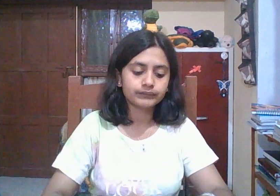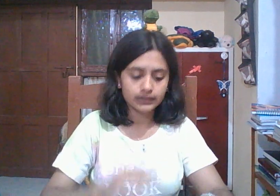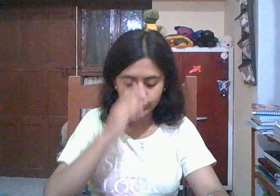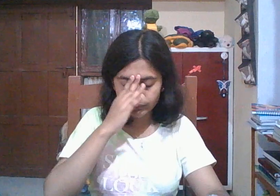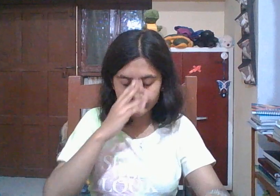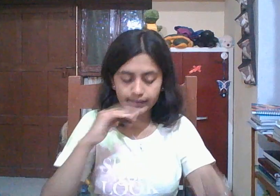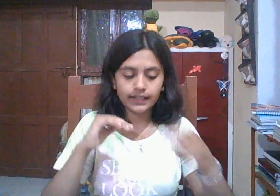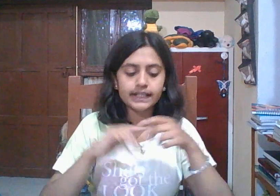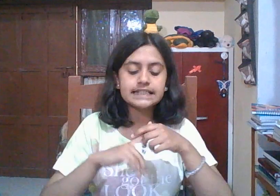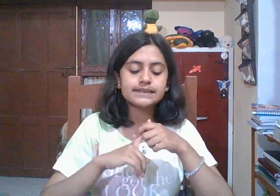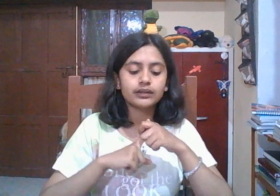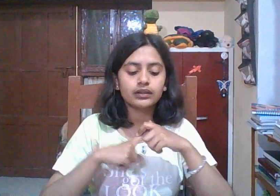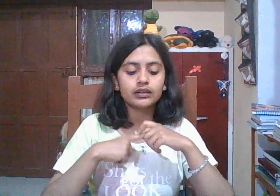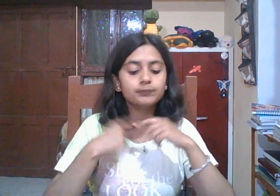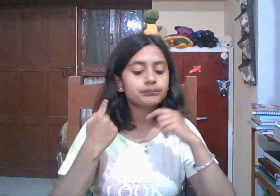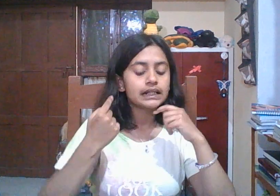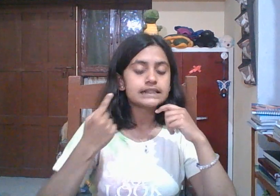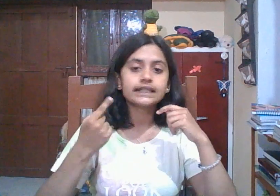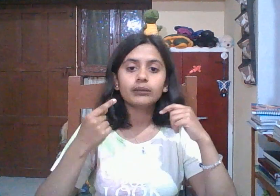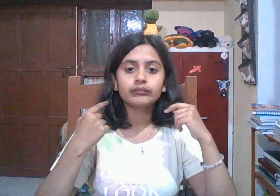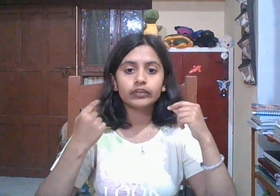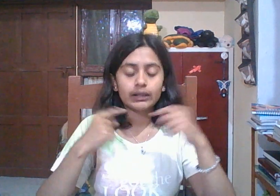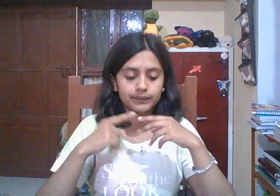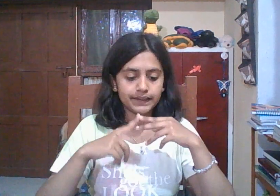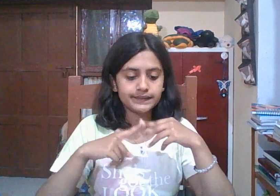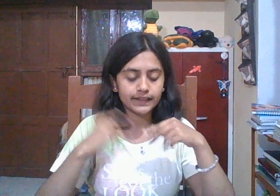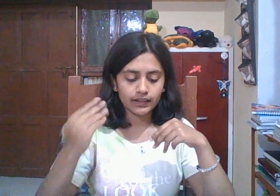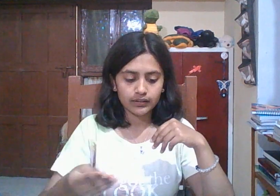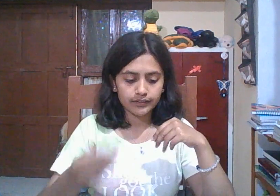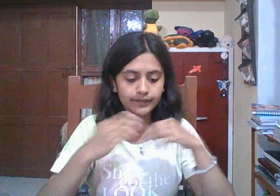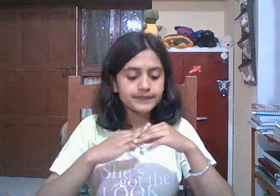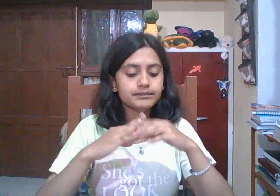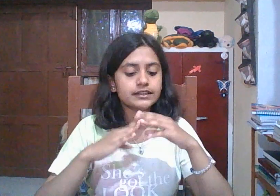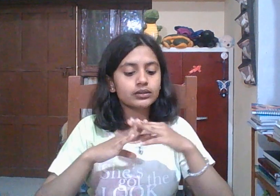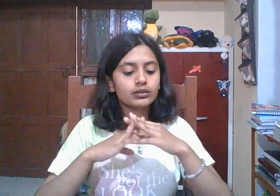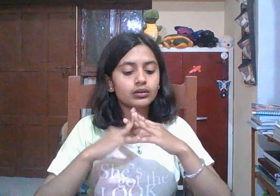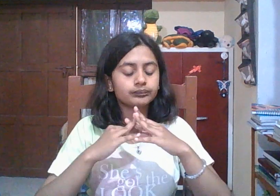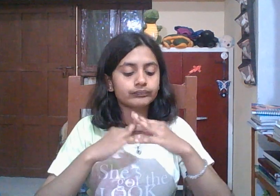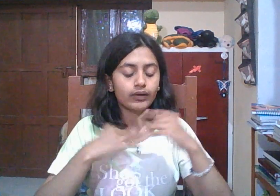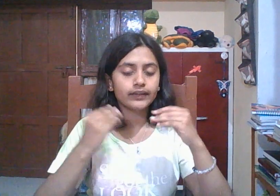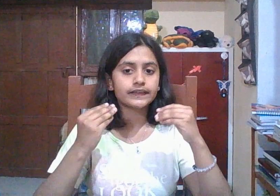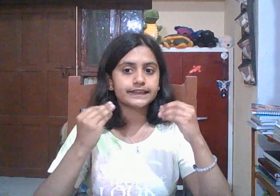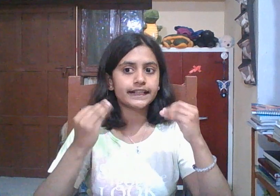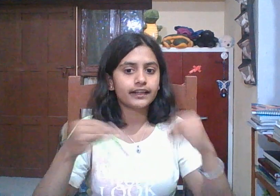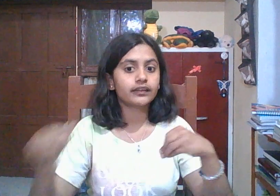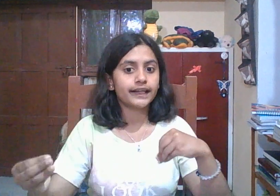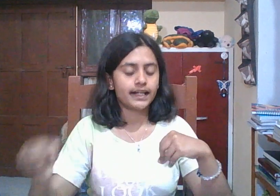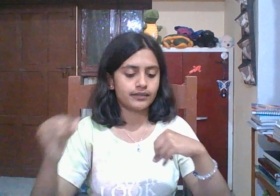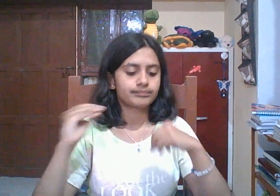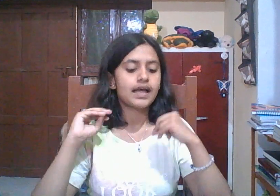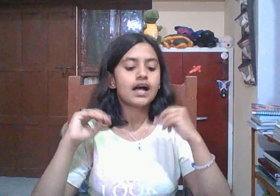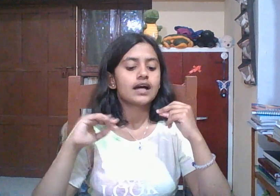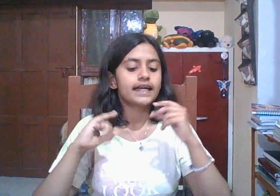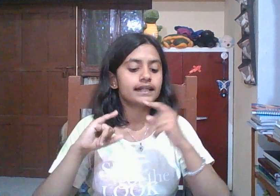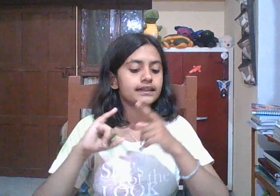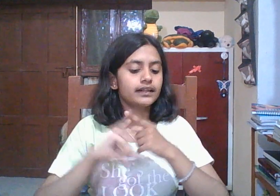सो देयर इज सम वोकैबुलरीज हियर इट इज. सो आई कैन से हियर दे आर. देन हियर